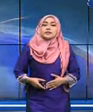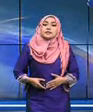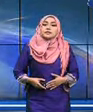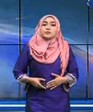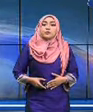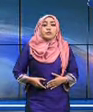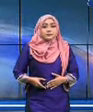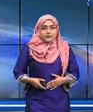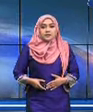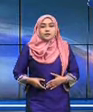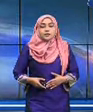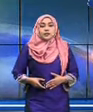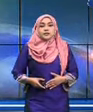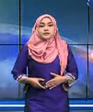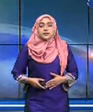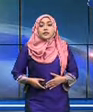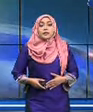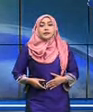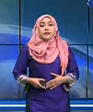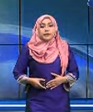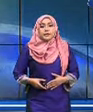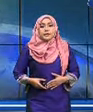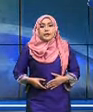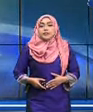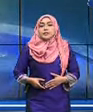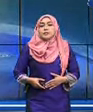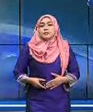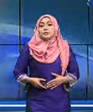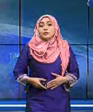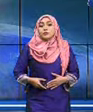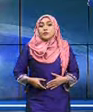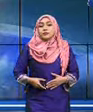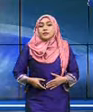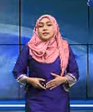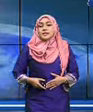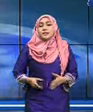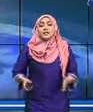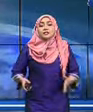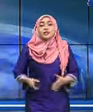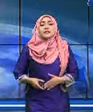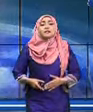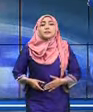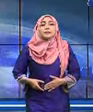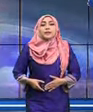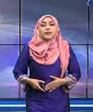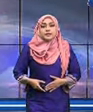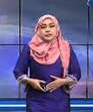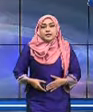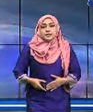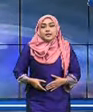Malaysia 2016. Jawatankuasa Tata Tertib FAM yang bersidang memutuskan untuk mengenakan penggantungan 4 perlawanan. Selain